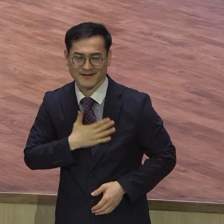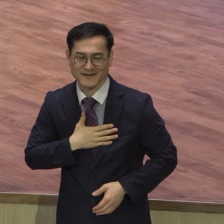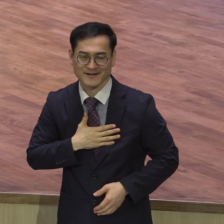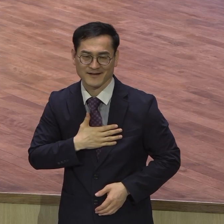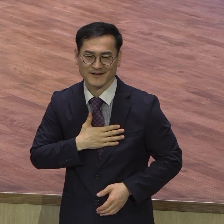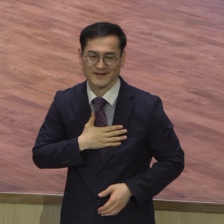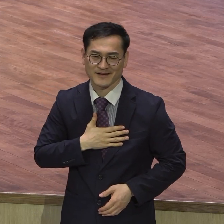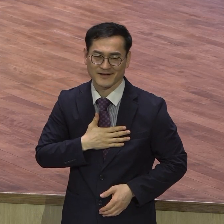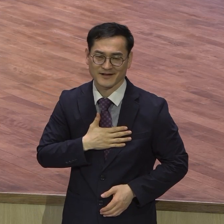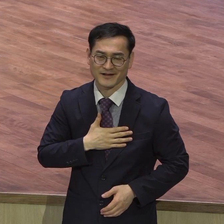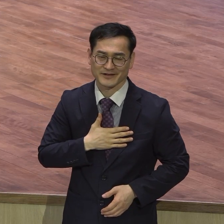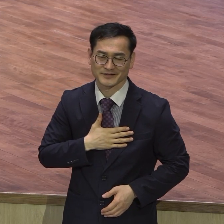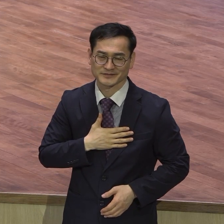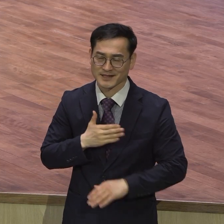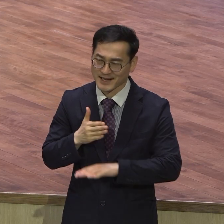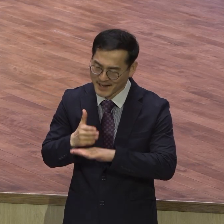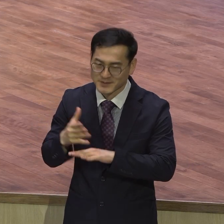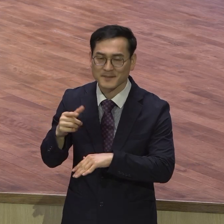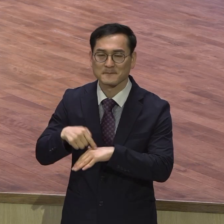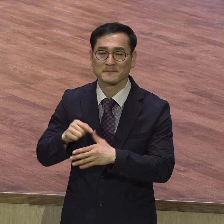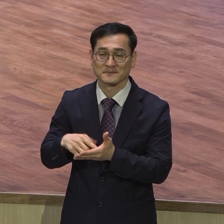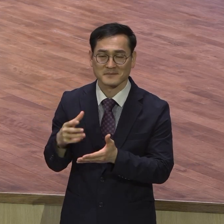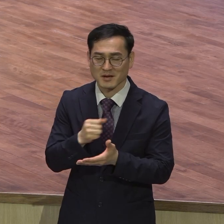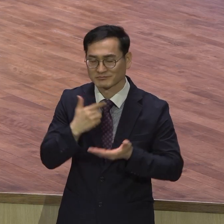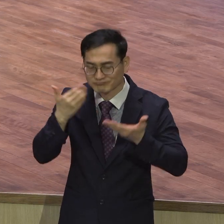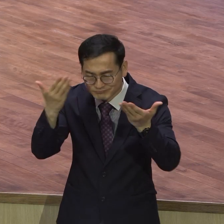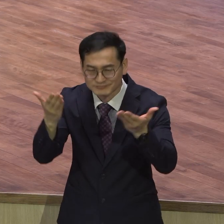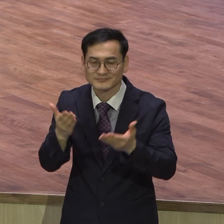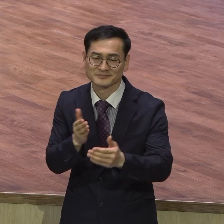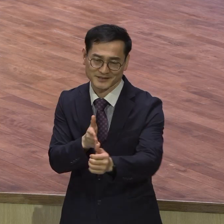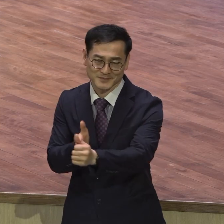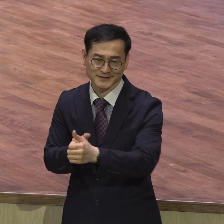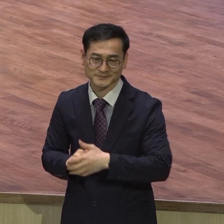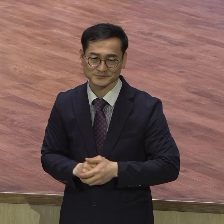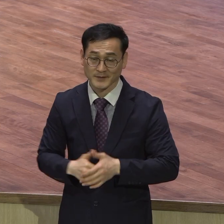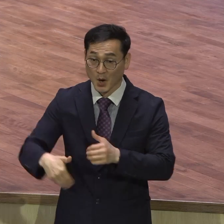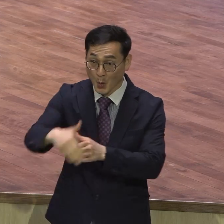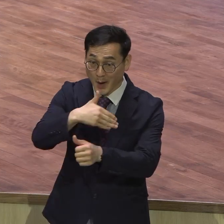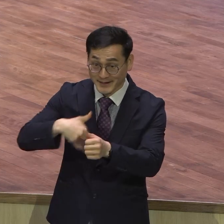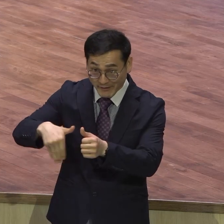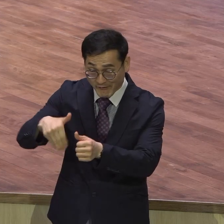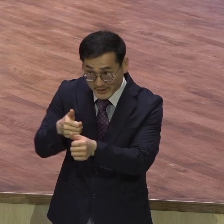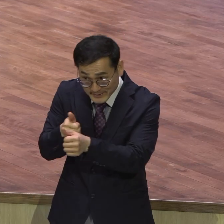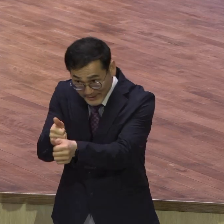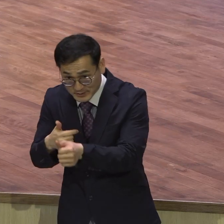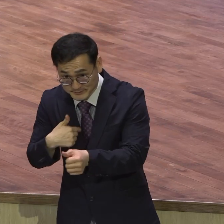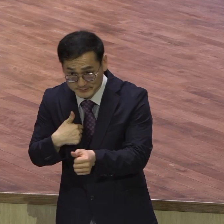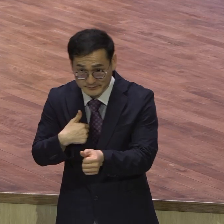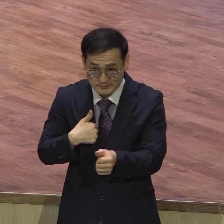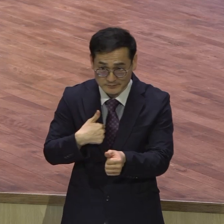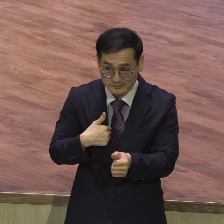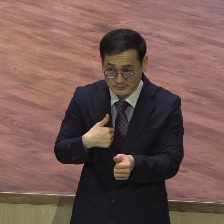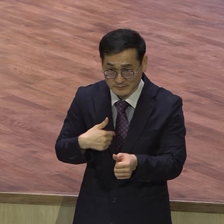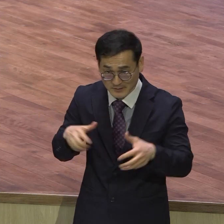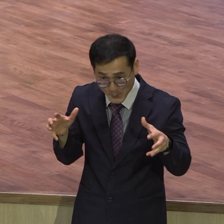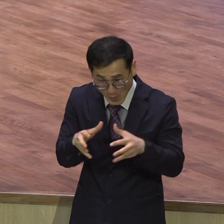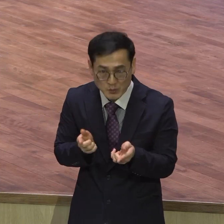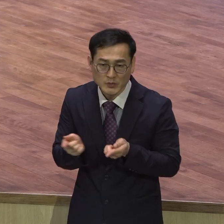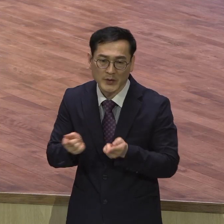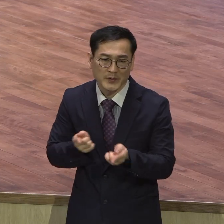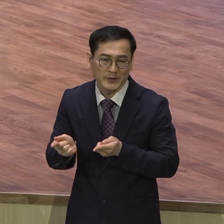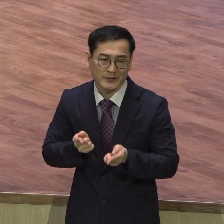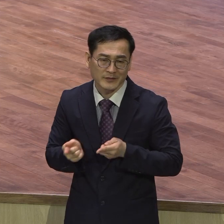헌신하시기 바랍니다. 우리가 이렇게 환경적인 변화에 대처하는 것이 중요합니다. 그런데 절대